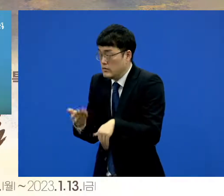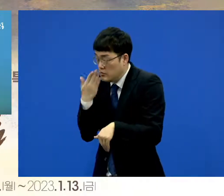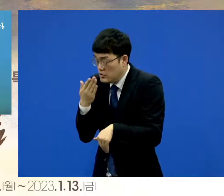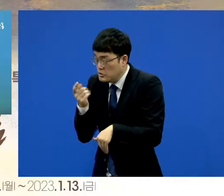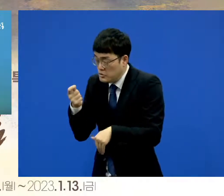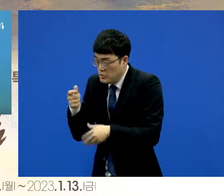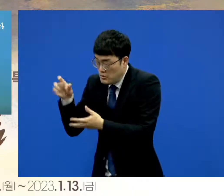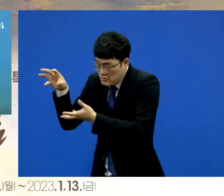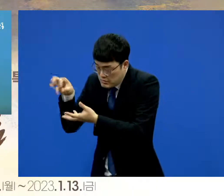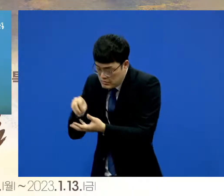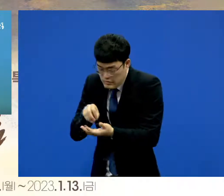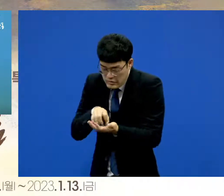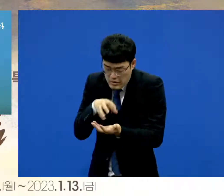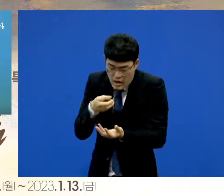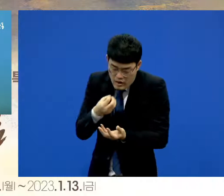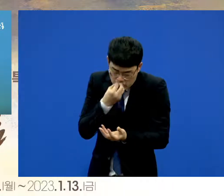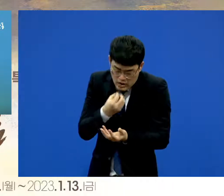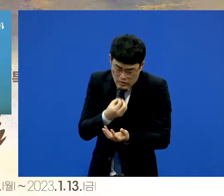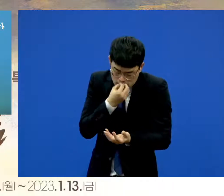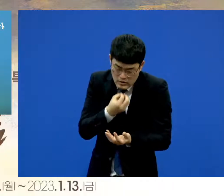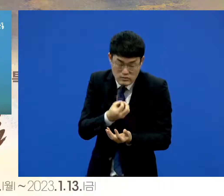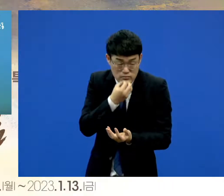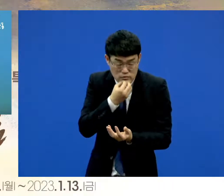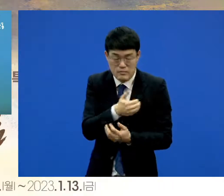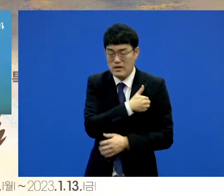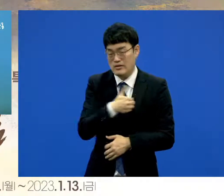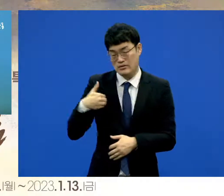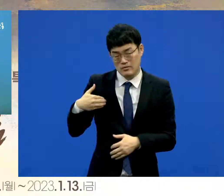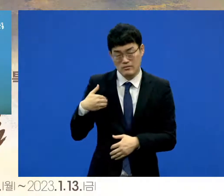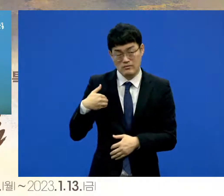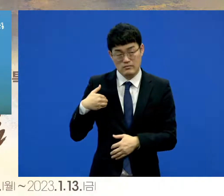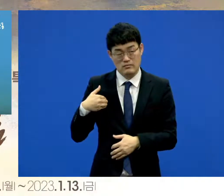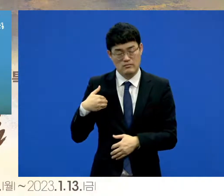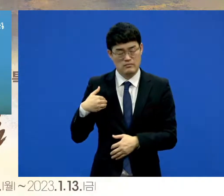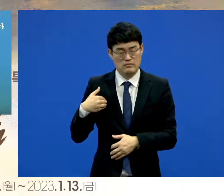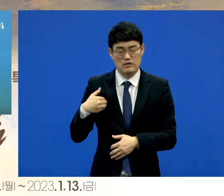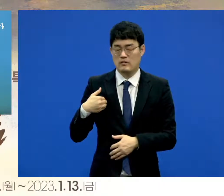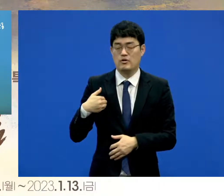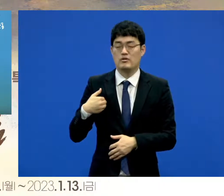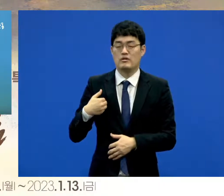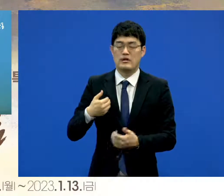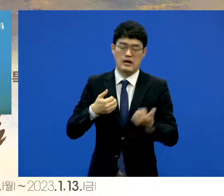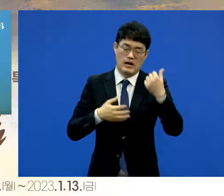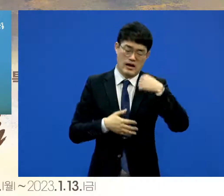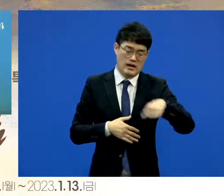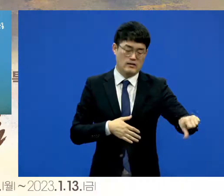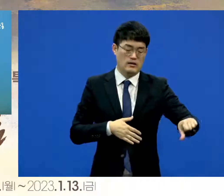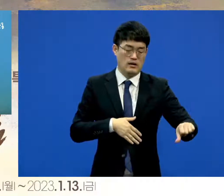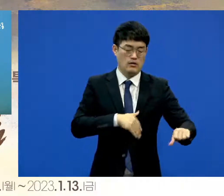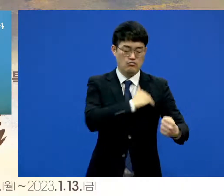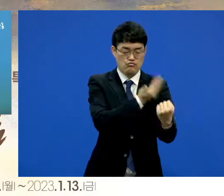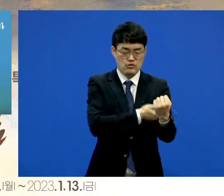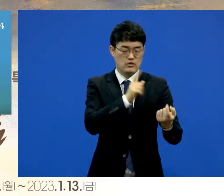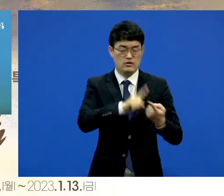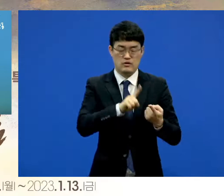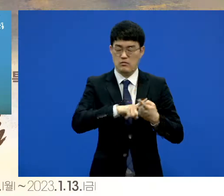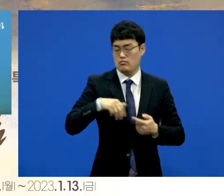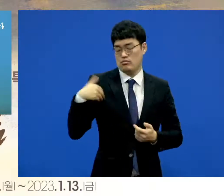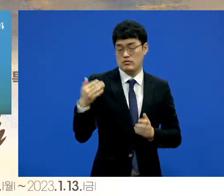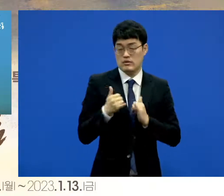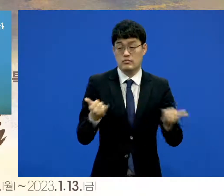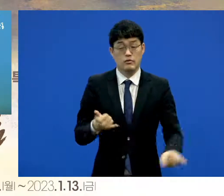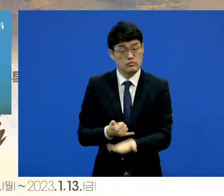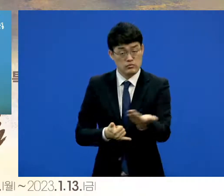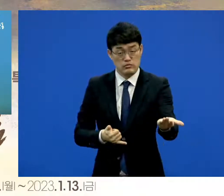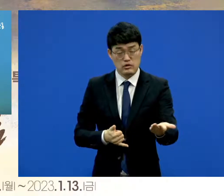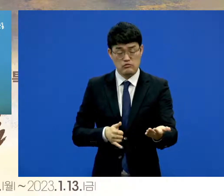만족한다면 아들의 권세를 모르고 있는 것입니다. 사랑하는 성도 여러분, 교회를 다니는 정도로 만족하고 있는 분들이 있습니다.